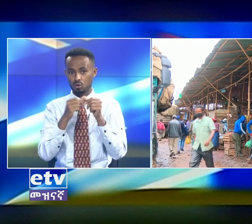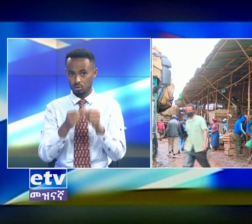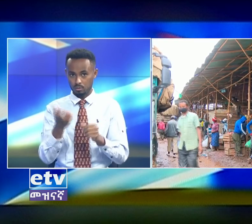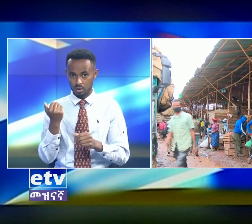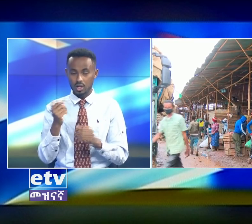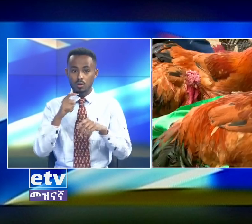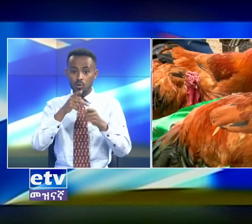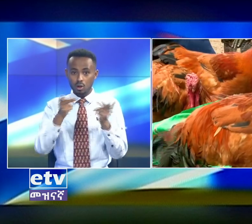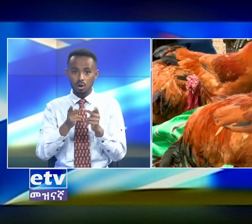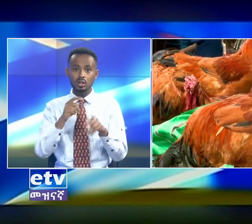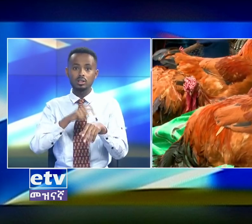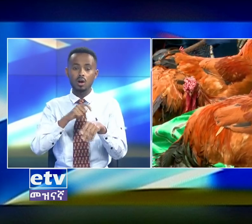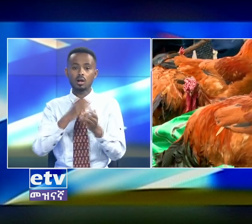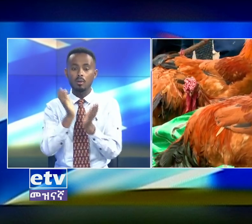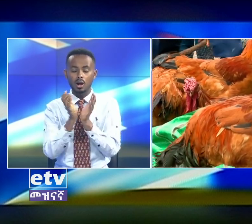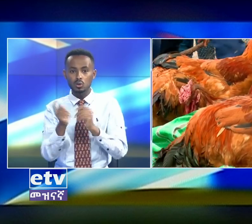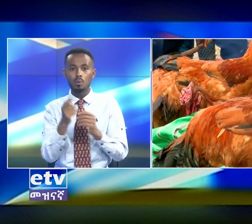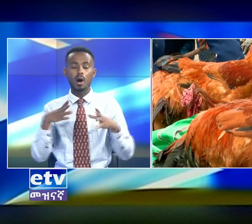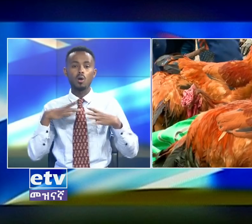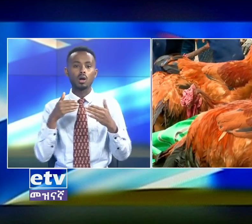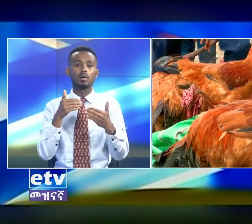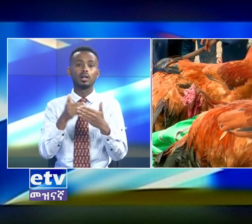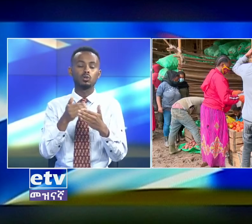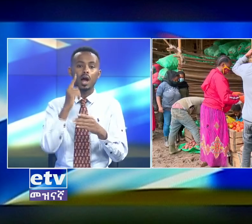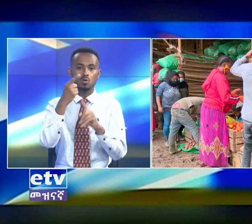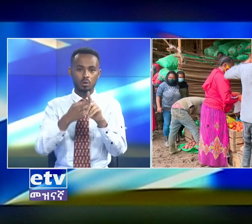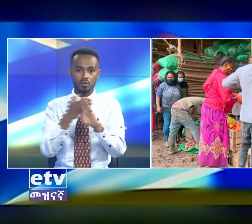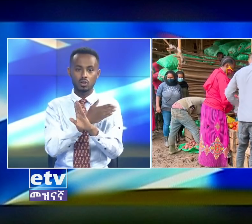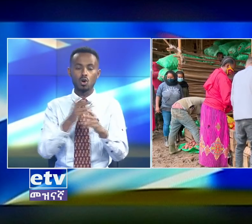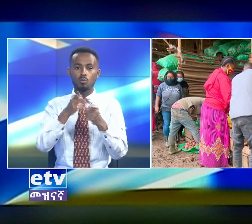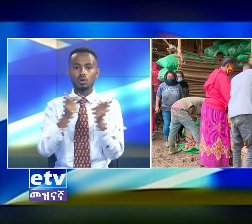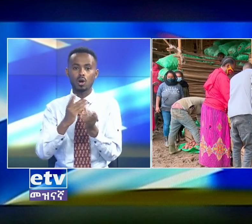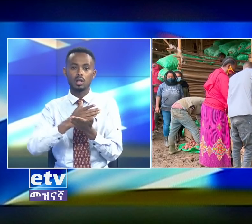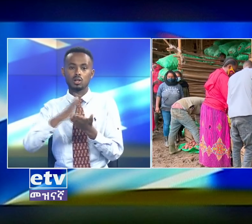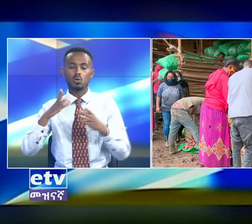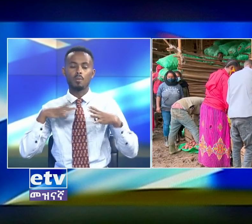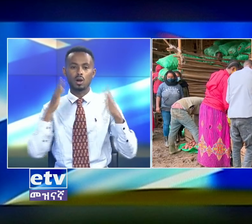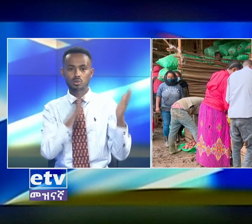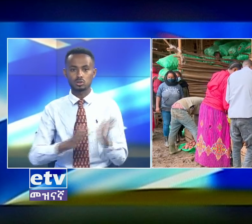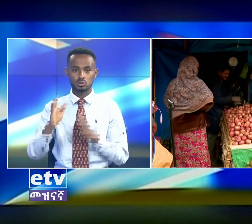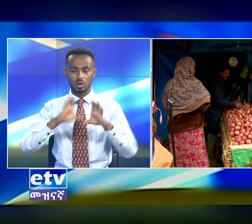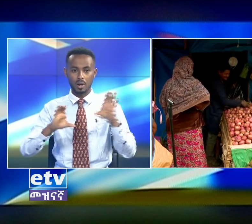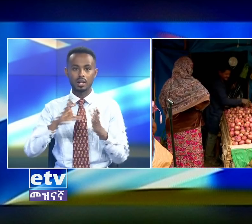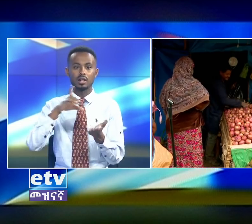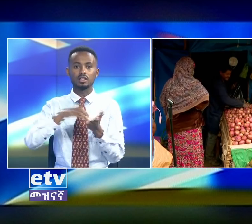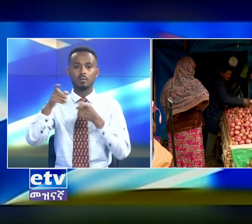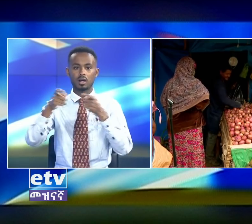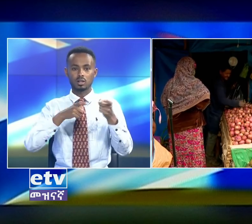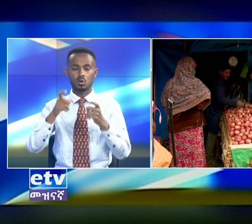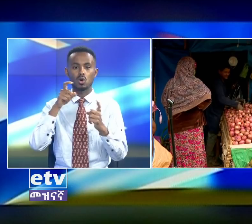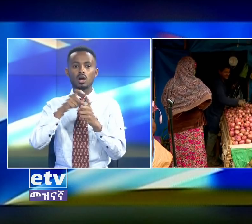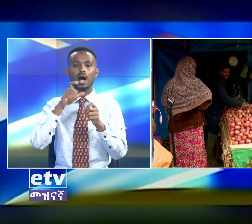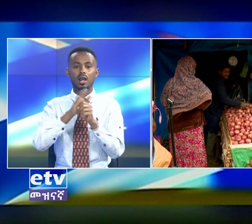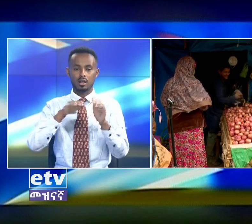ቦታው ጊዜያዊ ገበያ ሲሆን በዓሉ ከመድረሱ ከአንድ ወር በፊት ቦታውን አስለቅቆ ለበዓሉ ዝግጁ ለማድረግ ከተማ አስተዳደሩ ቃል